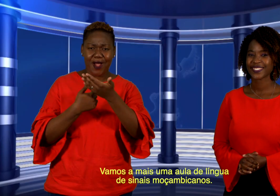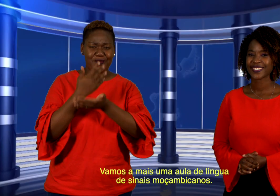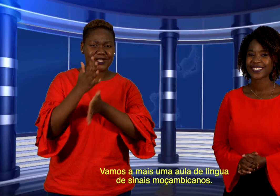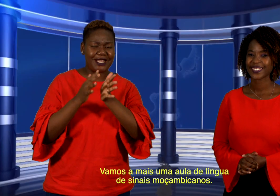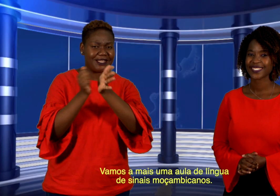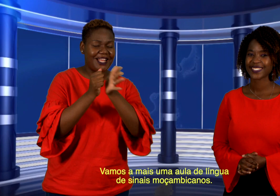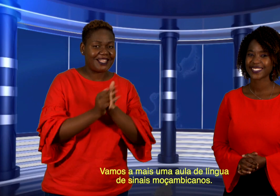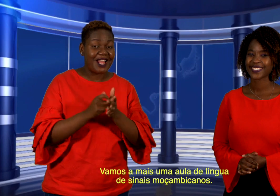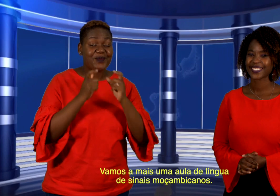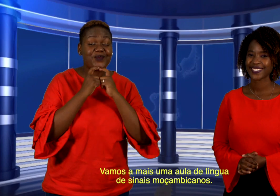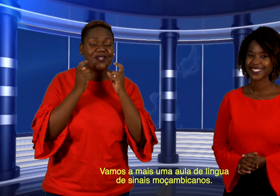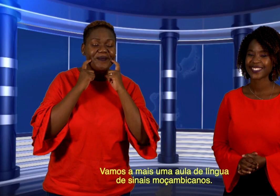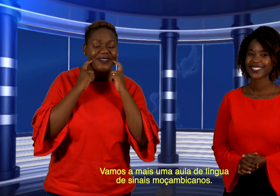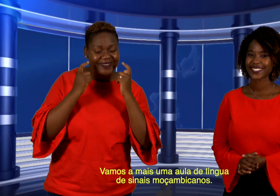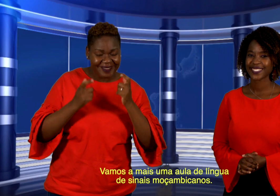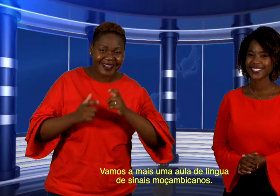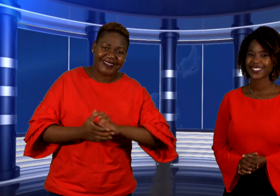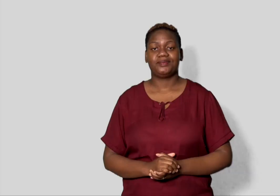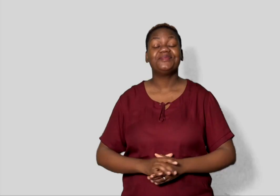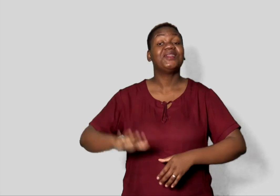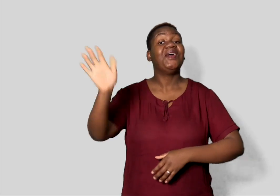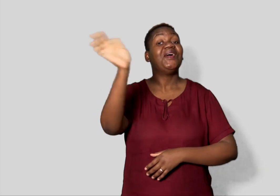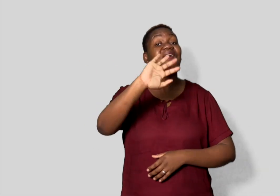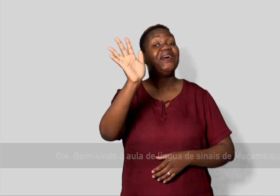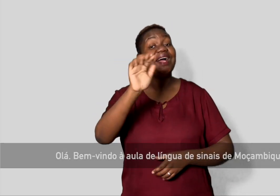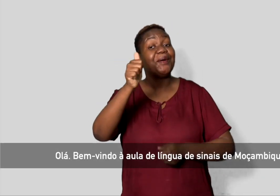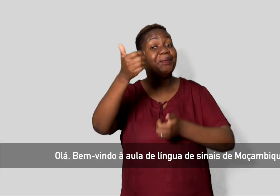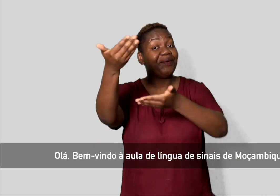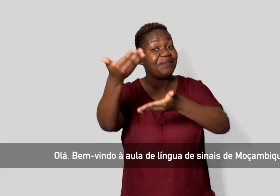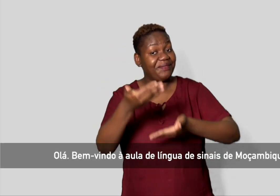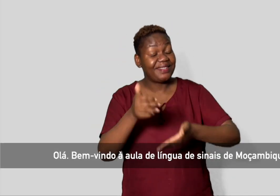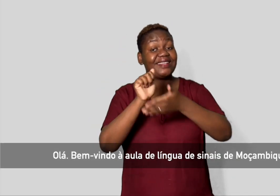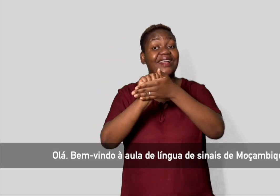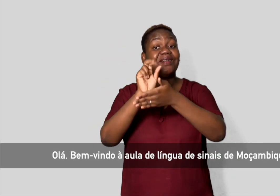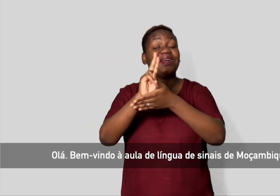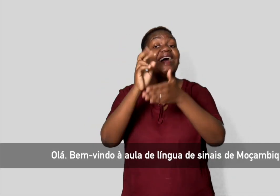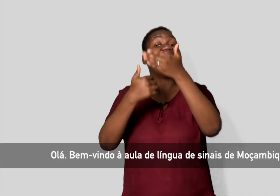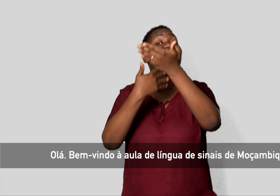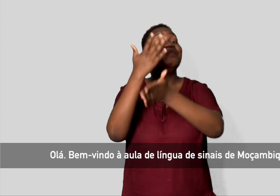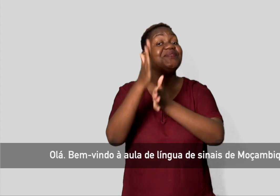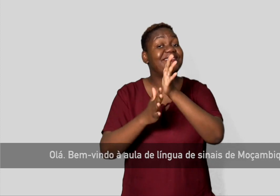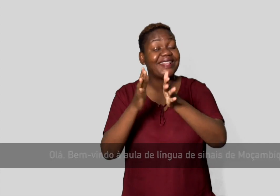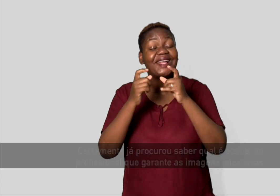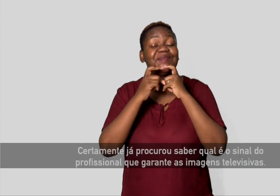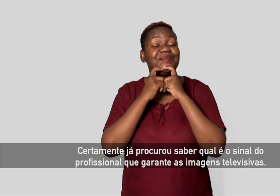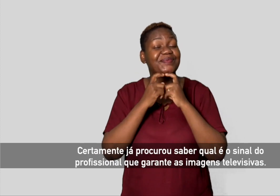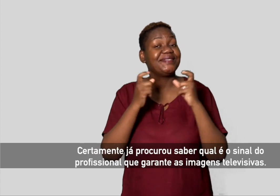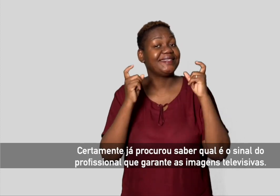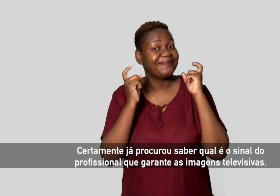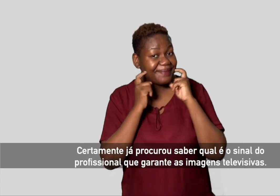uma aula de língua de sinais moçambicanos. Olá, bem-vindo à aula de língua de sinais de Moçambique.